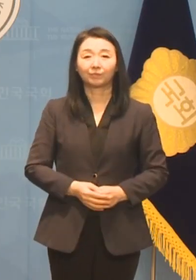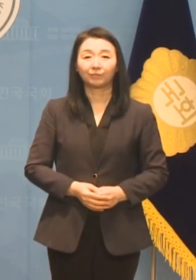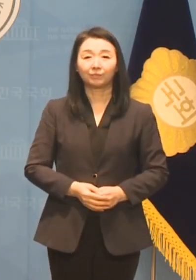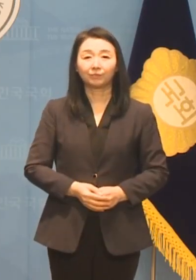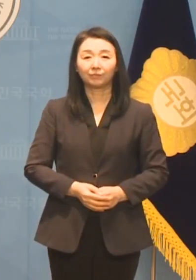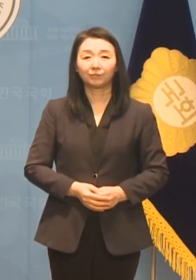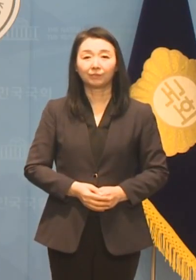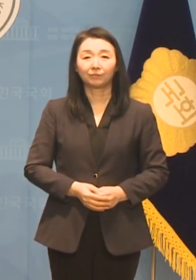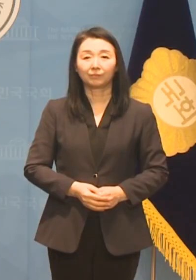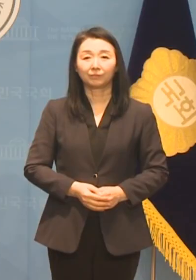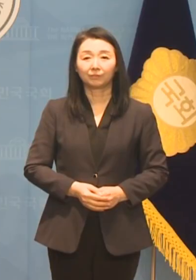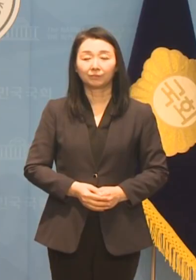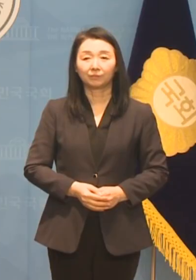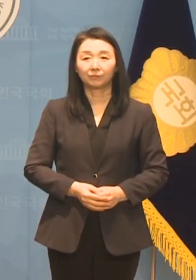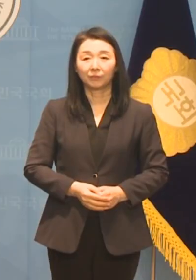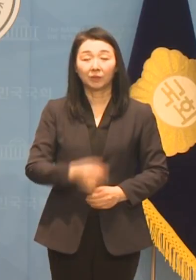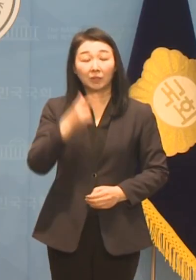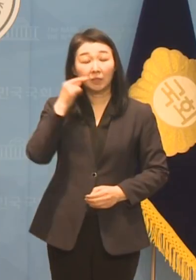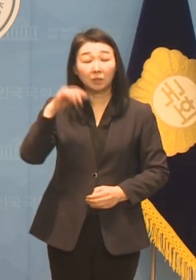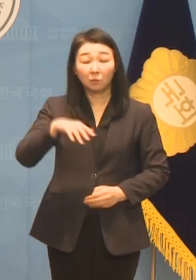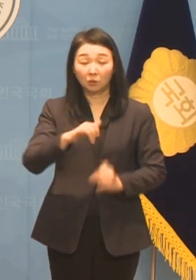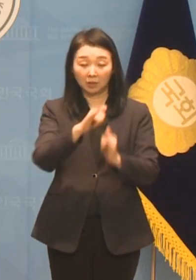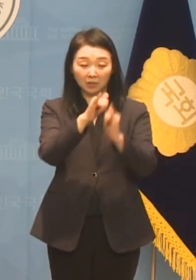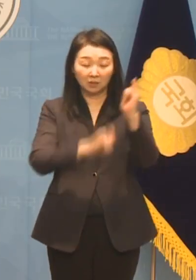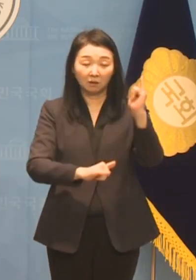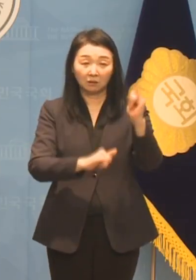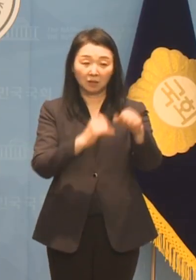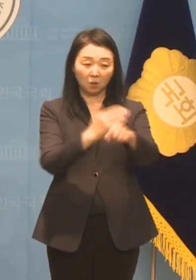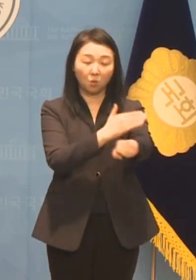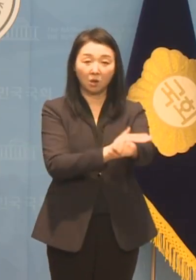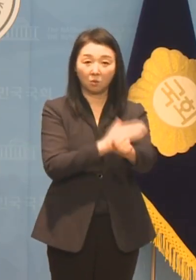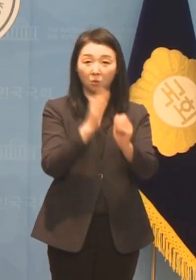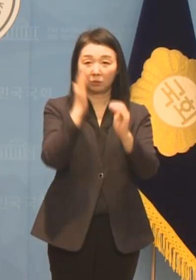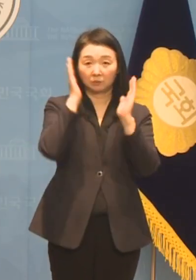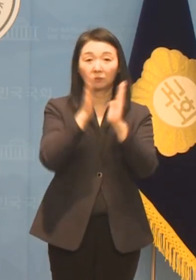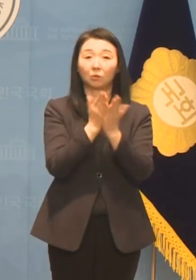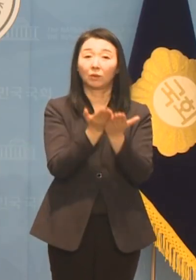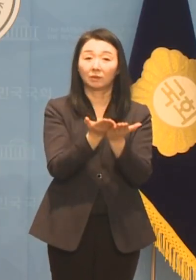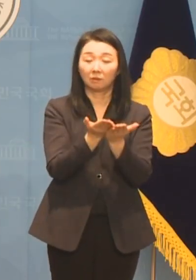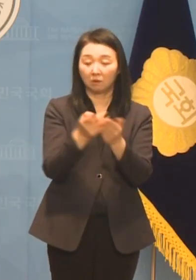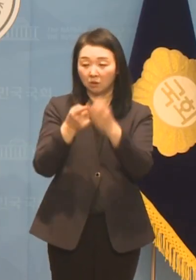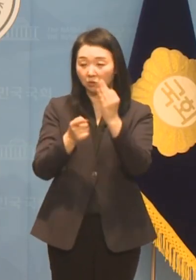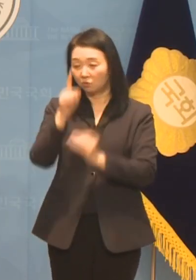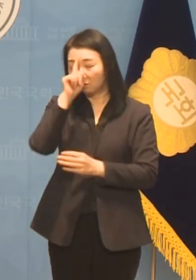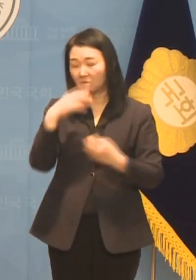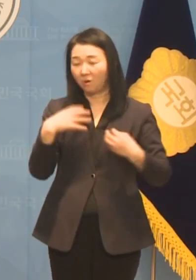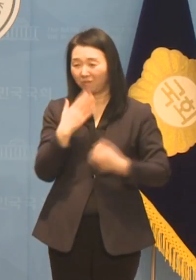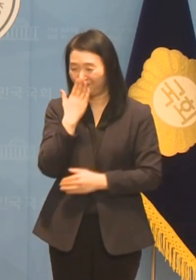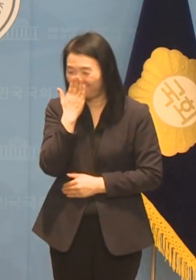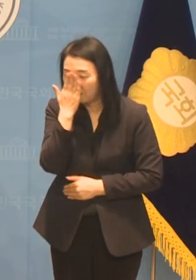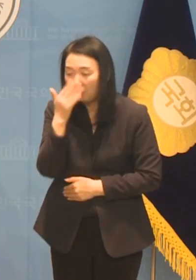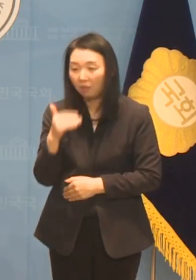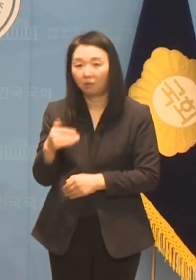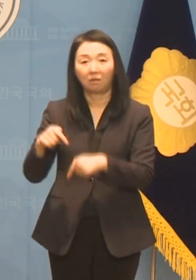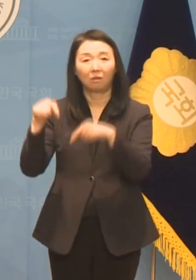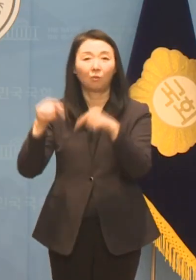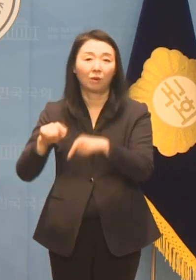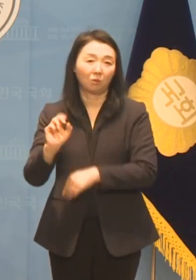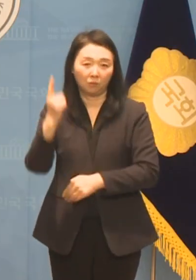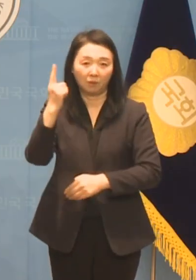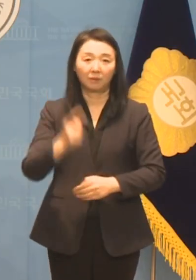드리겠습니다. 일본의 역사 왜곡 교과서, 윤석열 정부의 굴욕 외교가